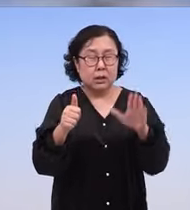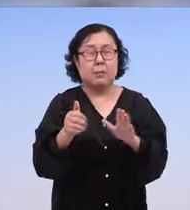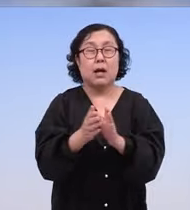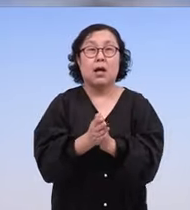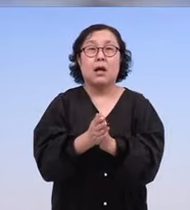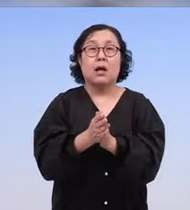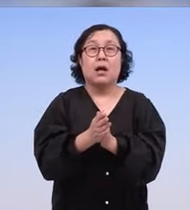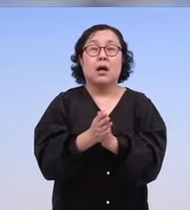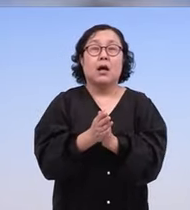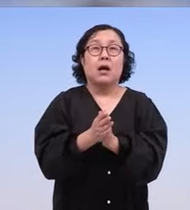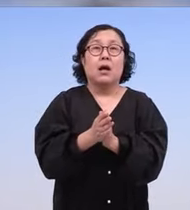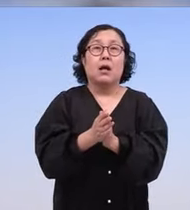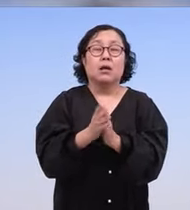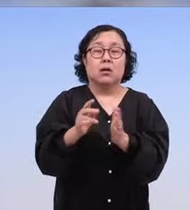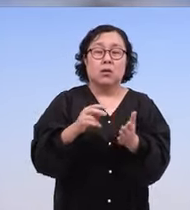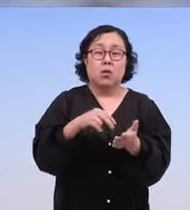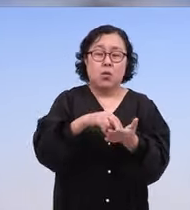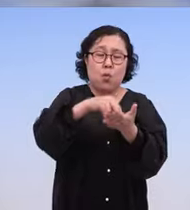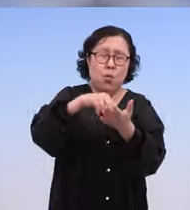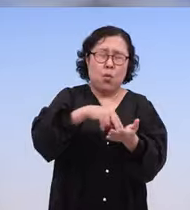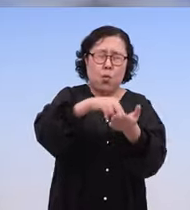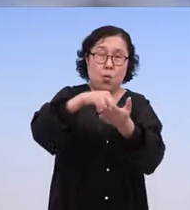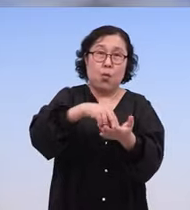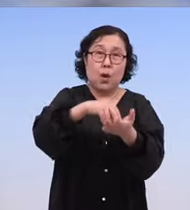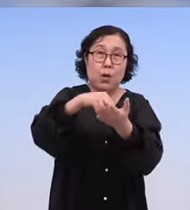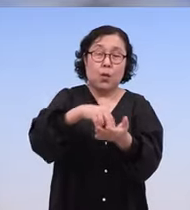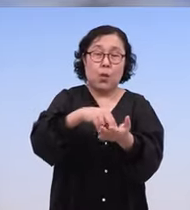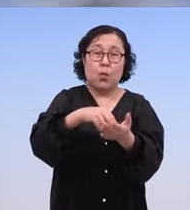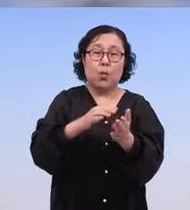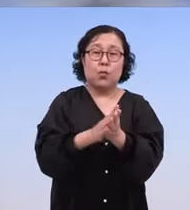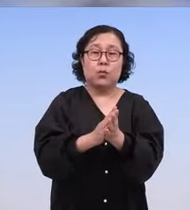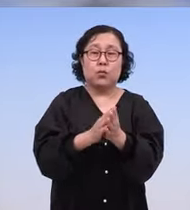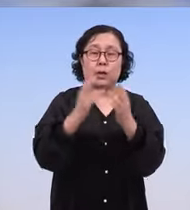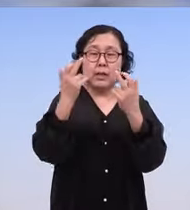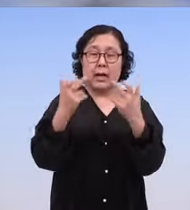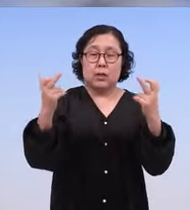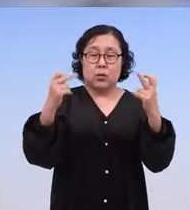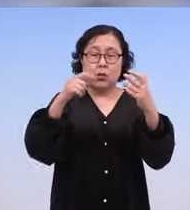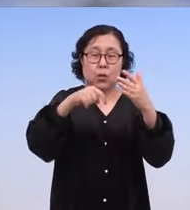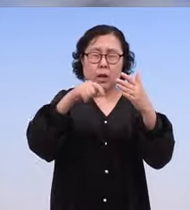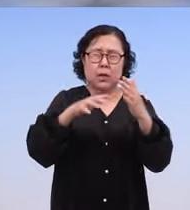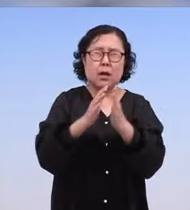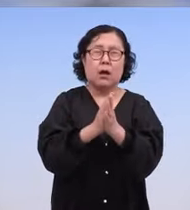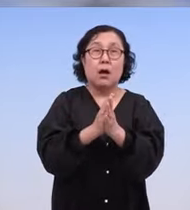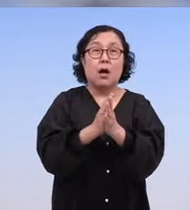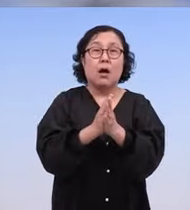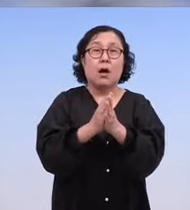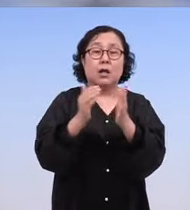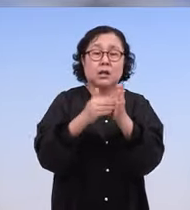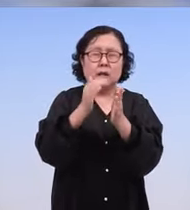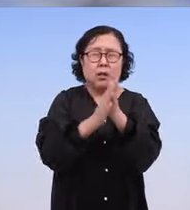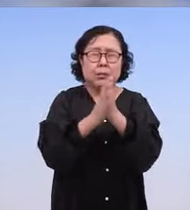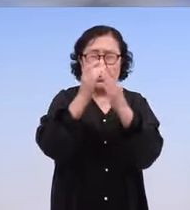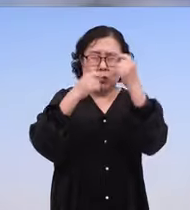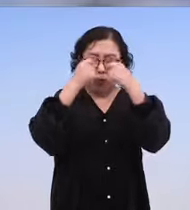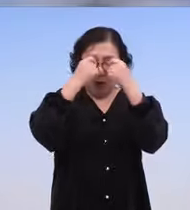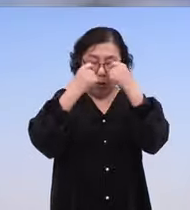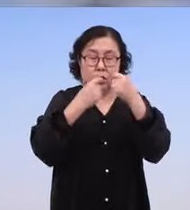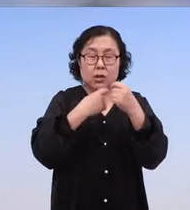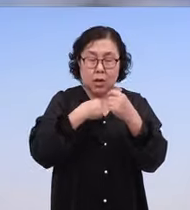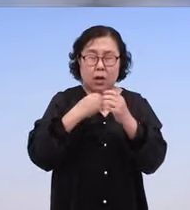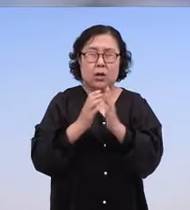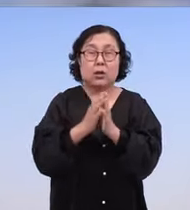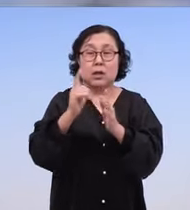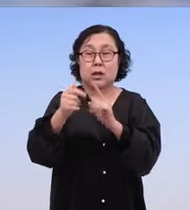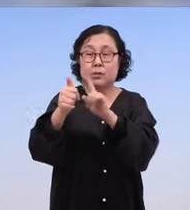한없이 깊은 산중에서, 외로운 산중에서 한없이 우셨던 이 법전 스님에게도 사도 바울이 만나고 사도